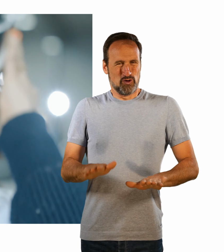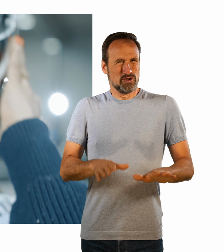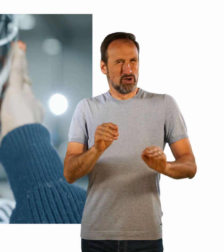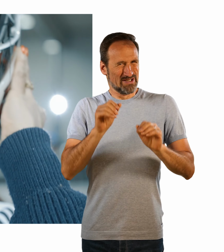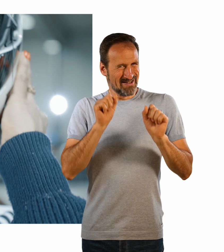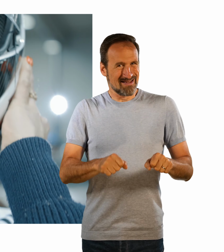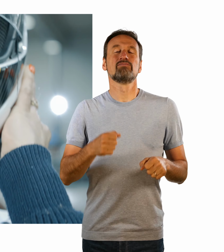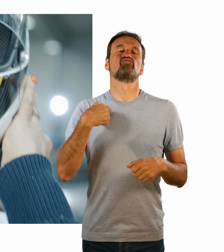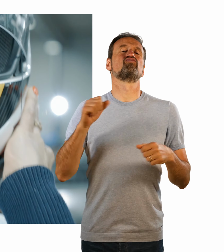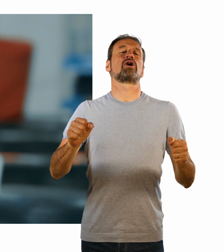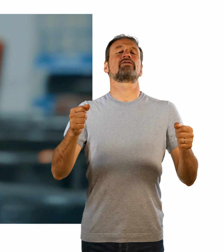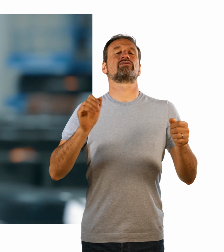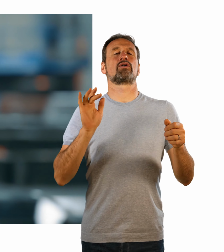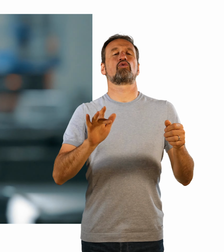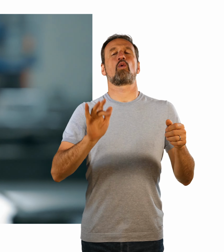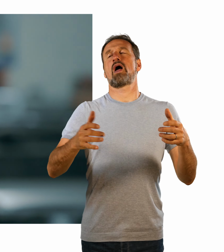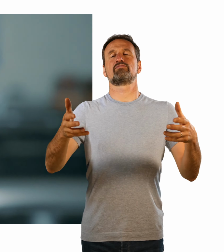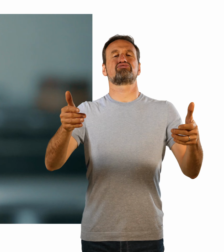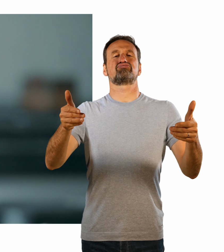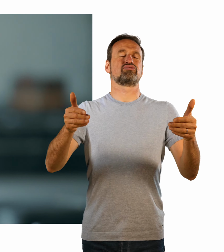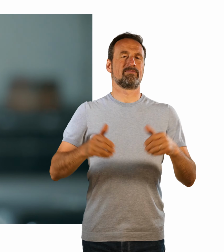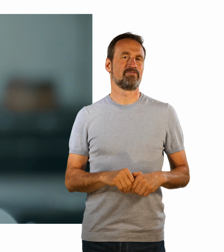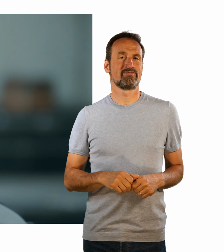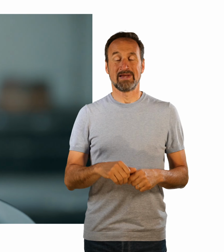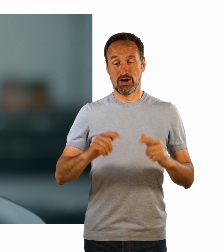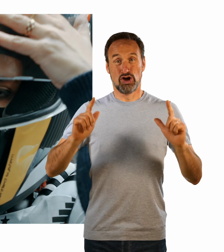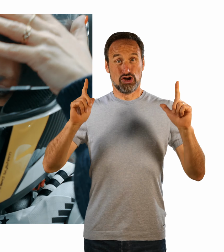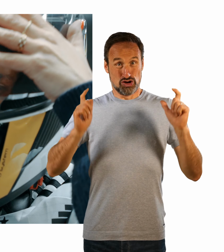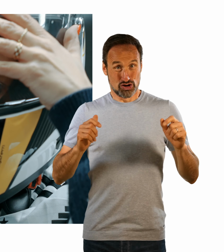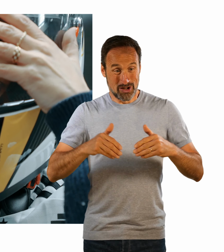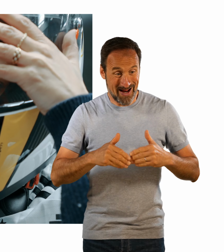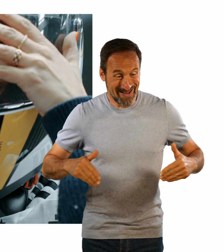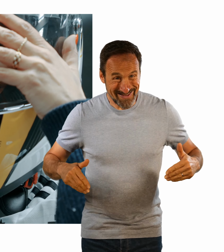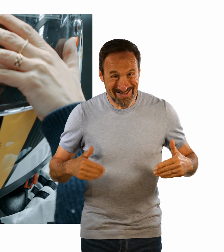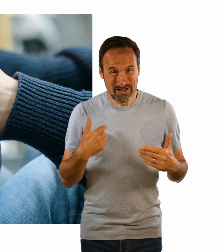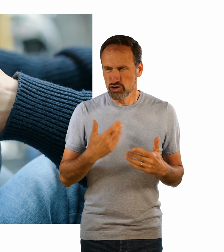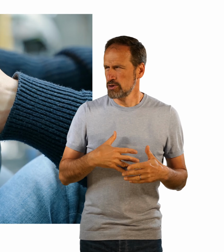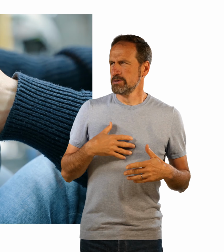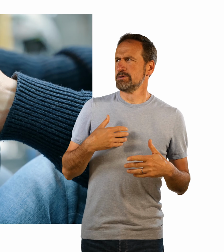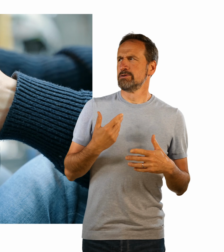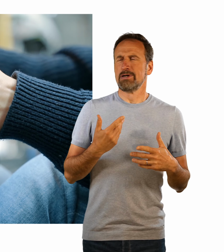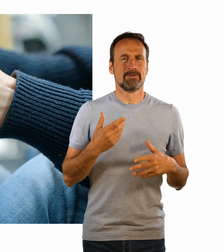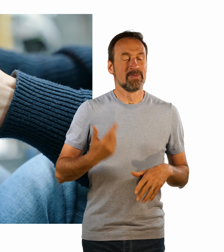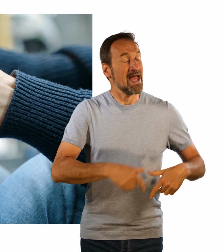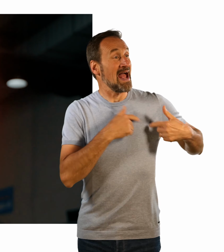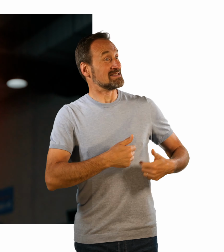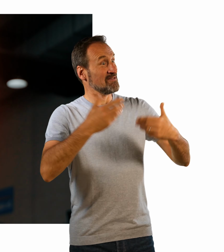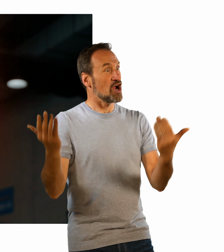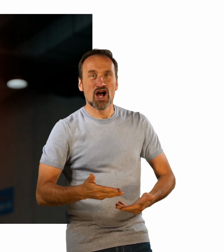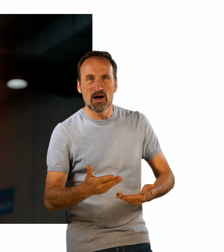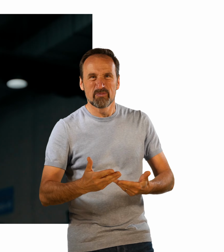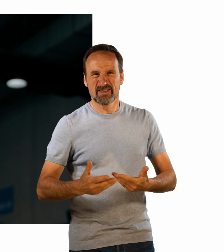stand, ging mir ganz schön viel durch den Kopf. Ja, herzlich willkommen, liebe Zuschauer, zur Kartball-Challenge. Kim